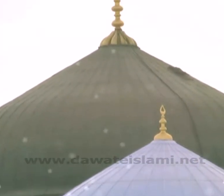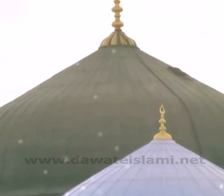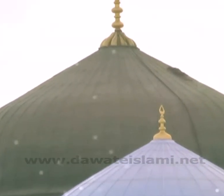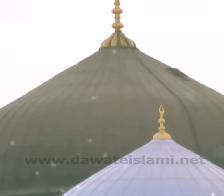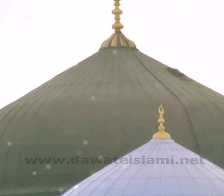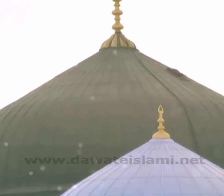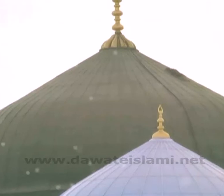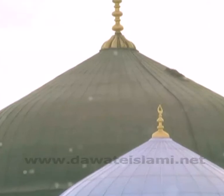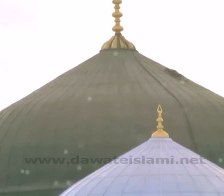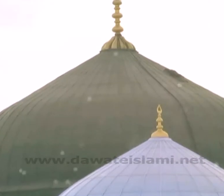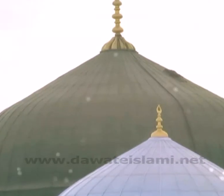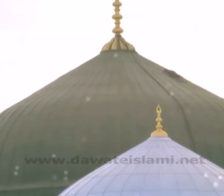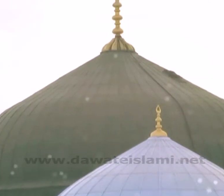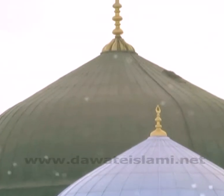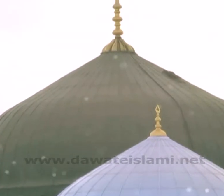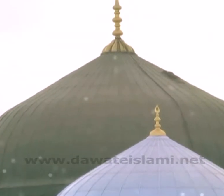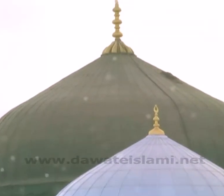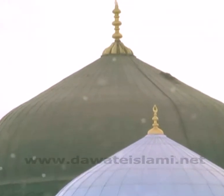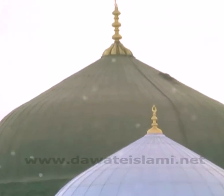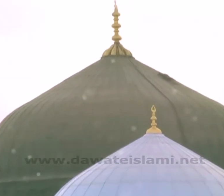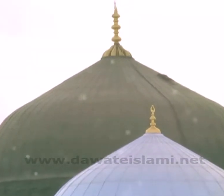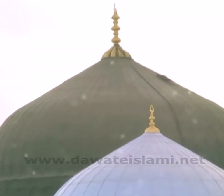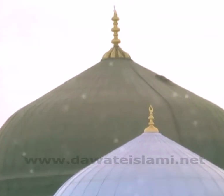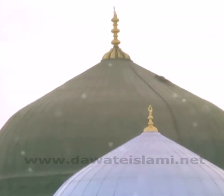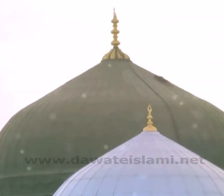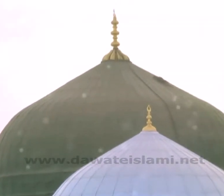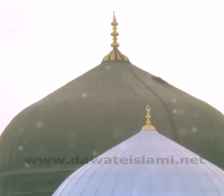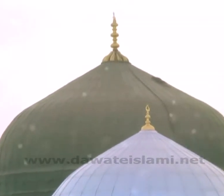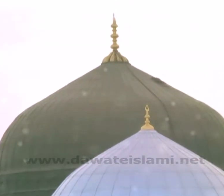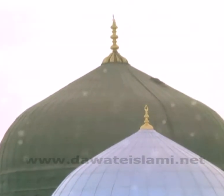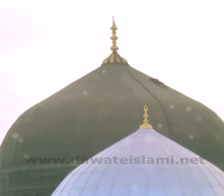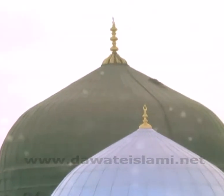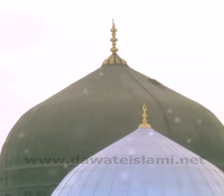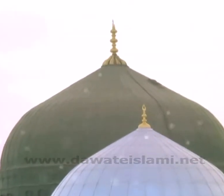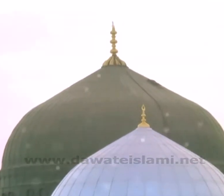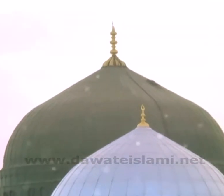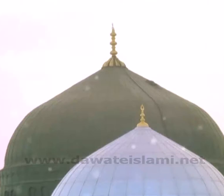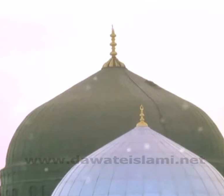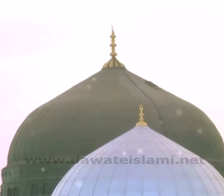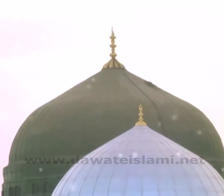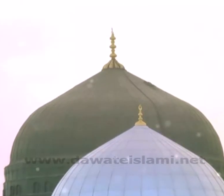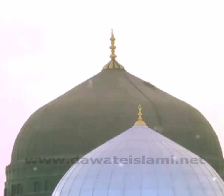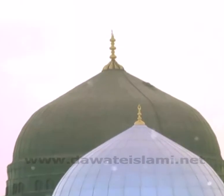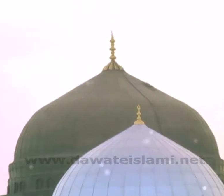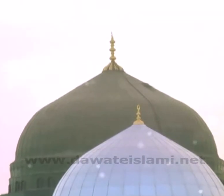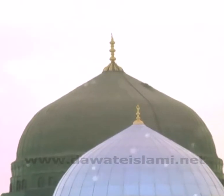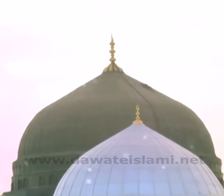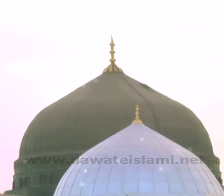و علی آلی و صحبی و صلی صلاتا و سلاما علیکہ یا سیدی یا سیدی یا مکی